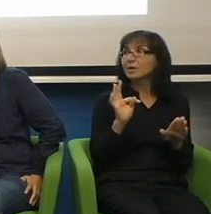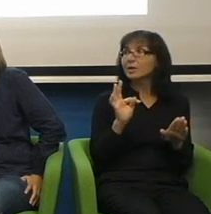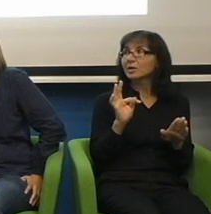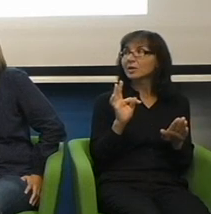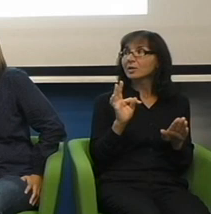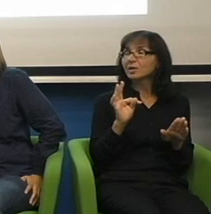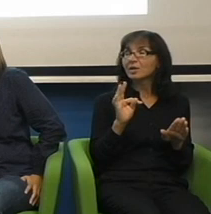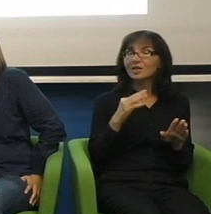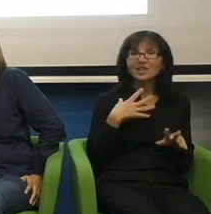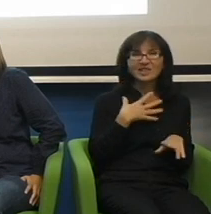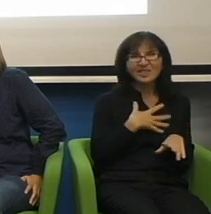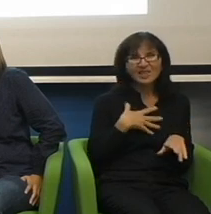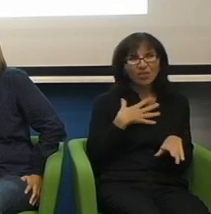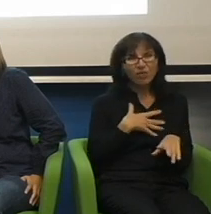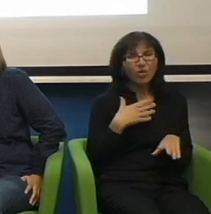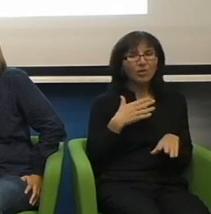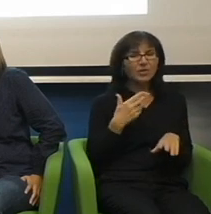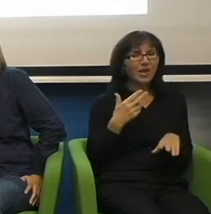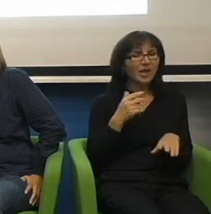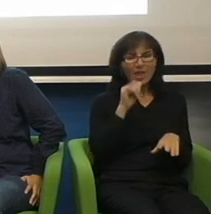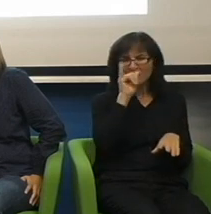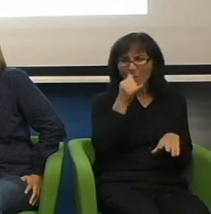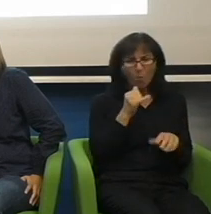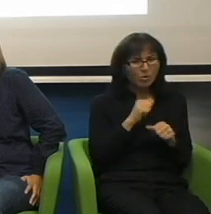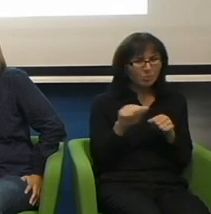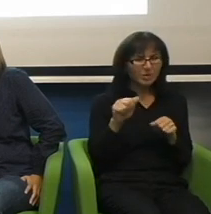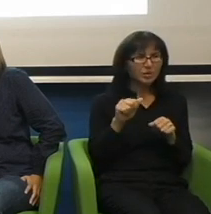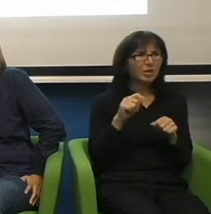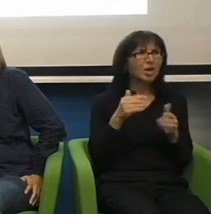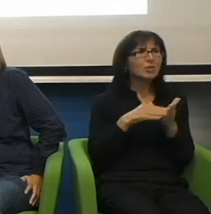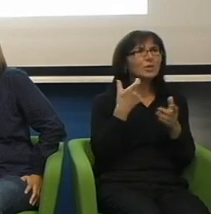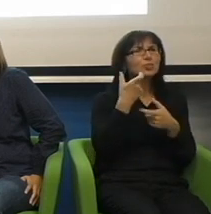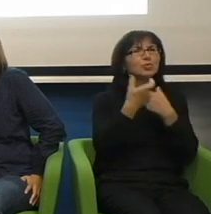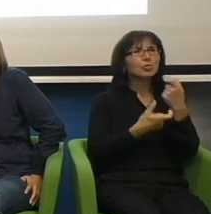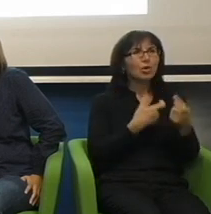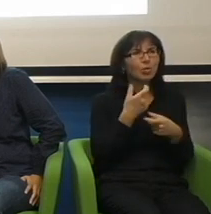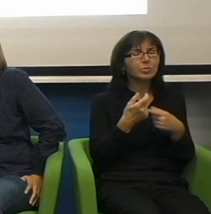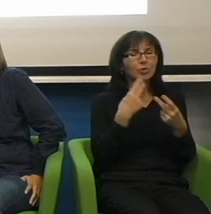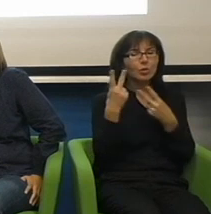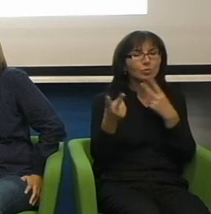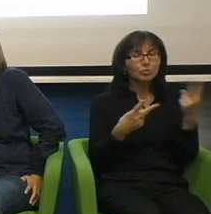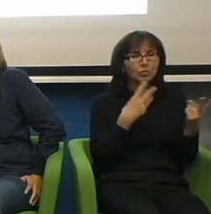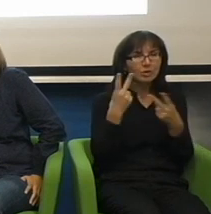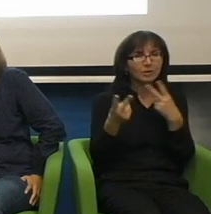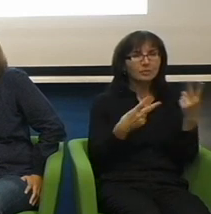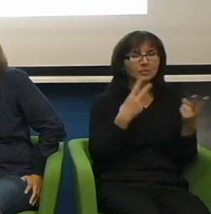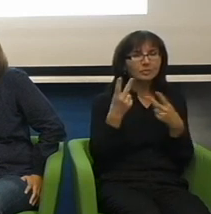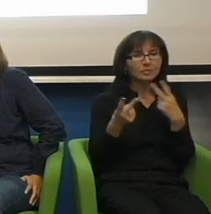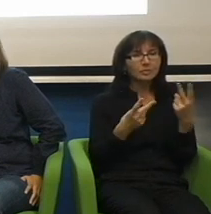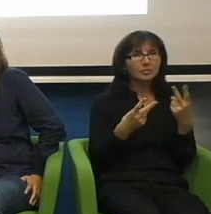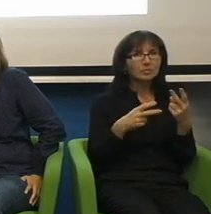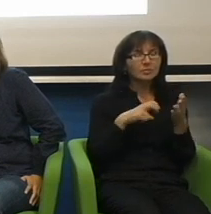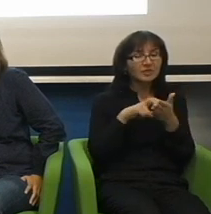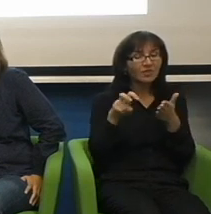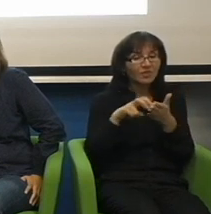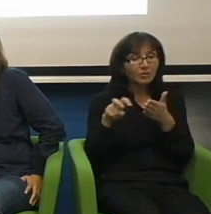lekkie niezadowolenie, że zaraz, to nie może tak być, tak? To trzeba coś z tym zrobić. Szuka, wędruje, nie?